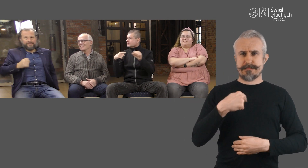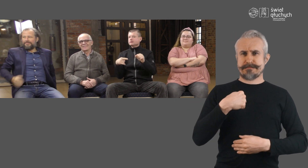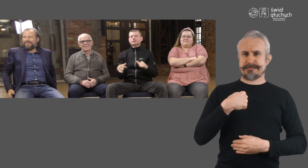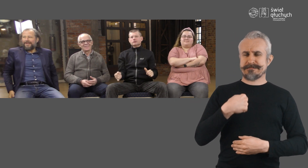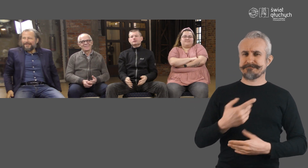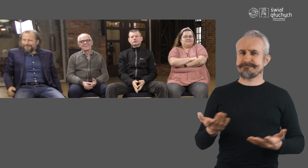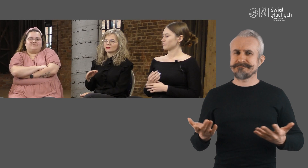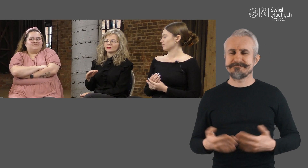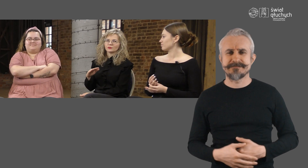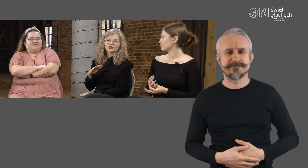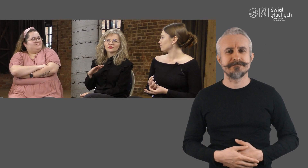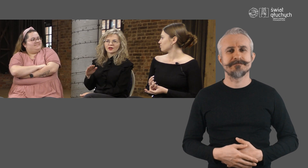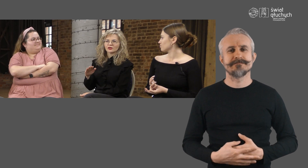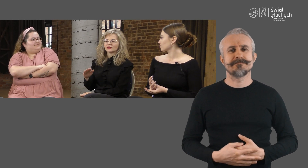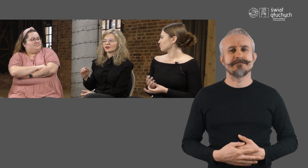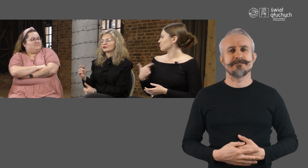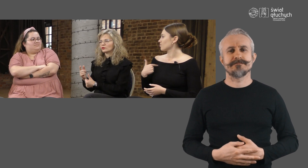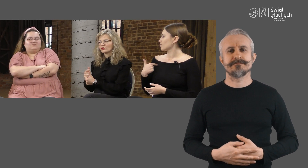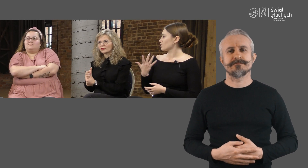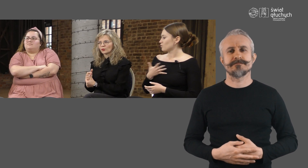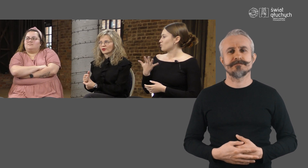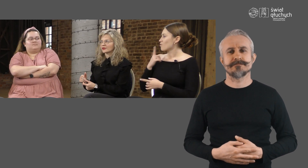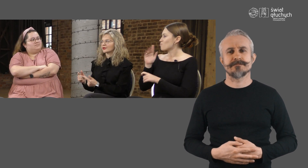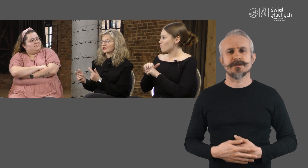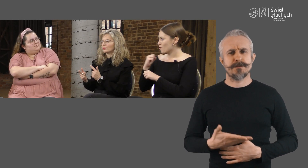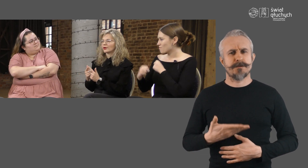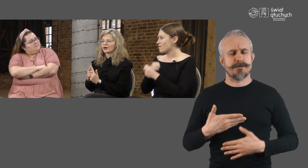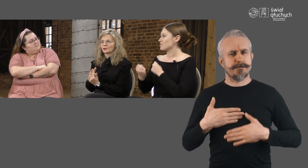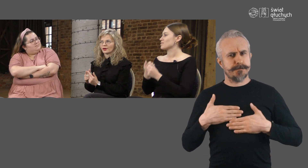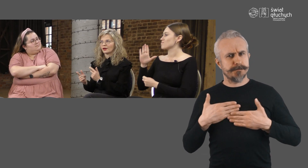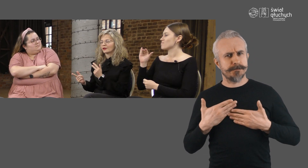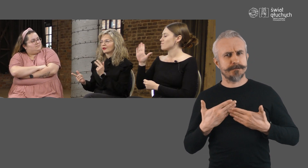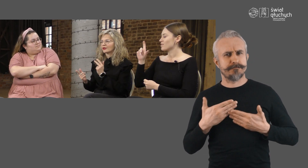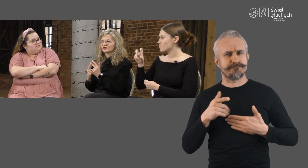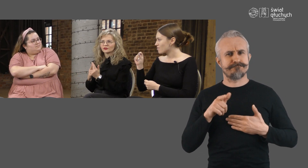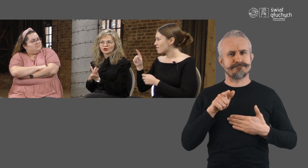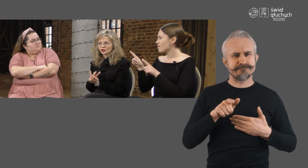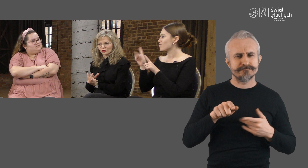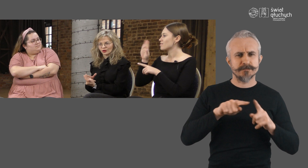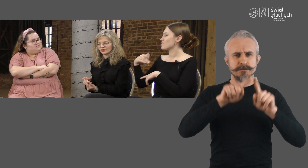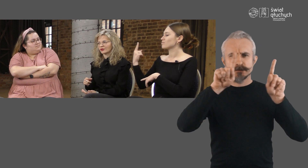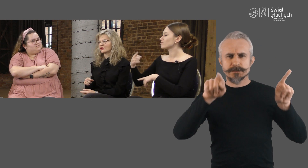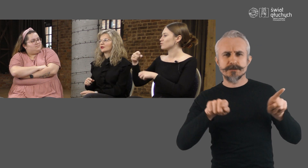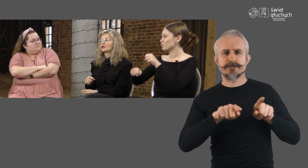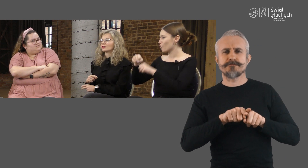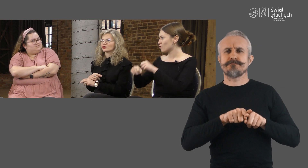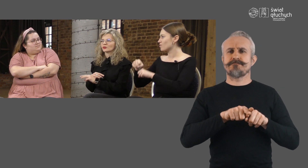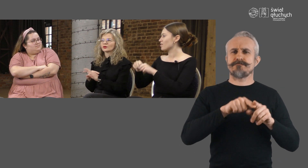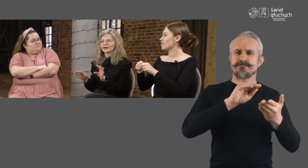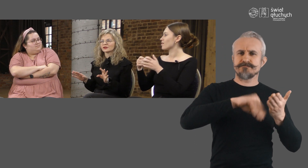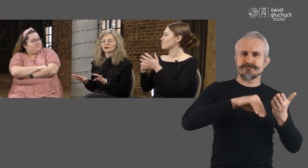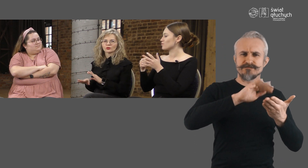Ja. No, mi się wydaje, że tak, umowa o pracę, BHP, nawet wyrok sądowy,